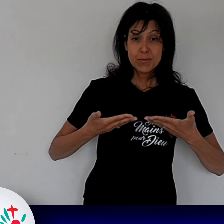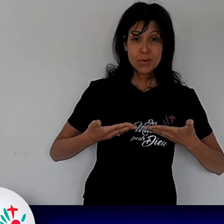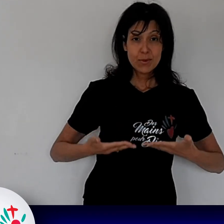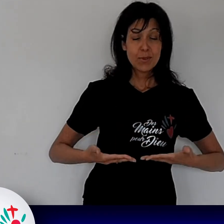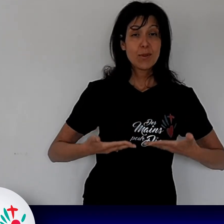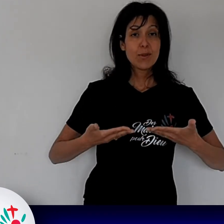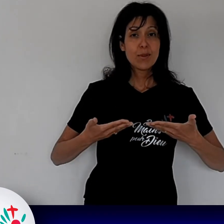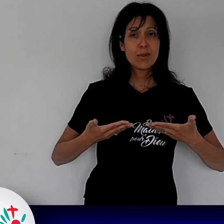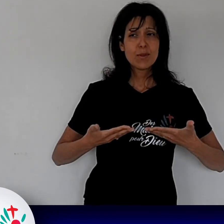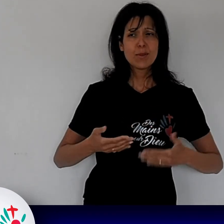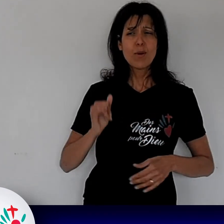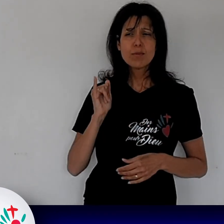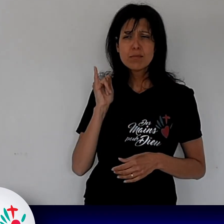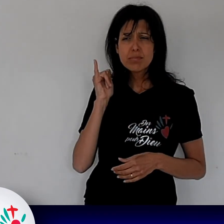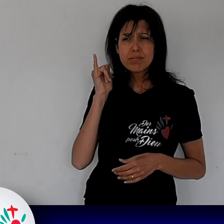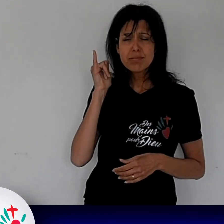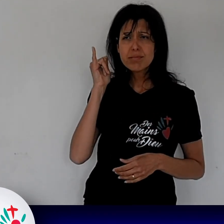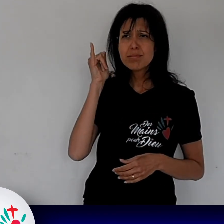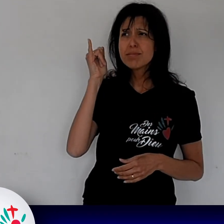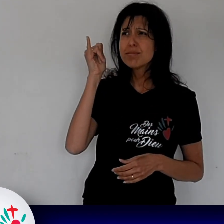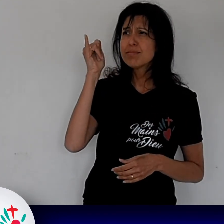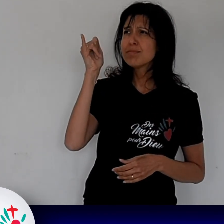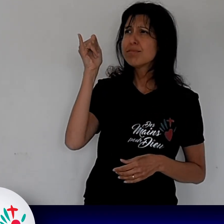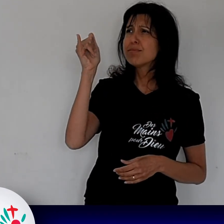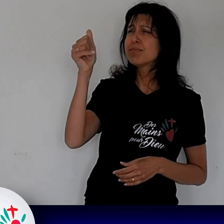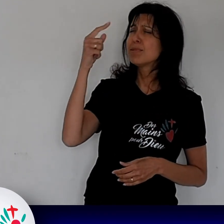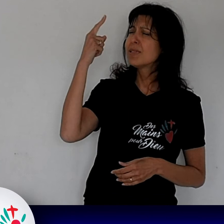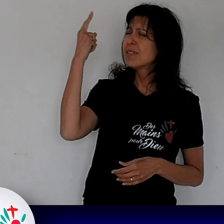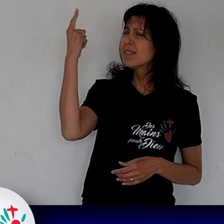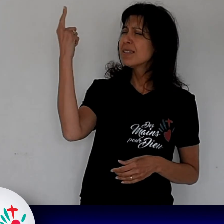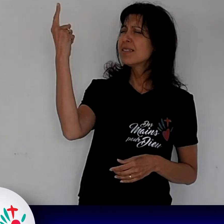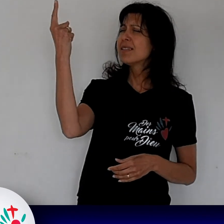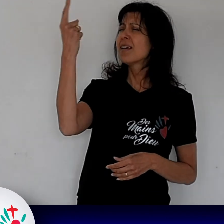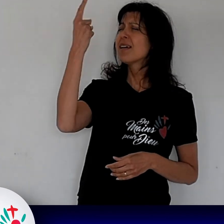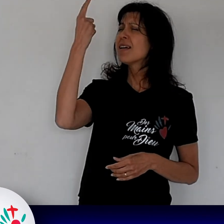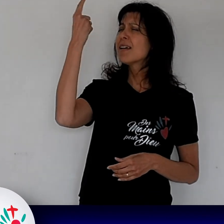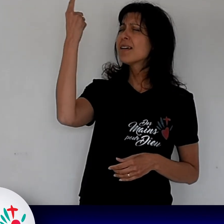Pour ce temps et